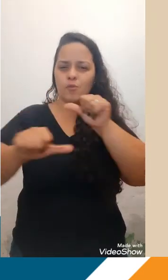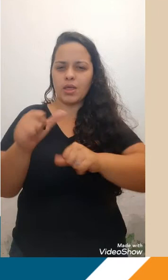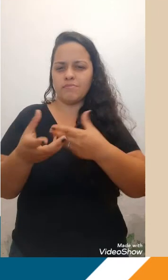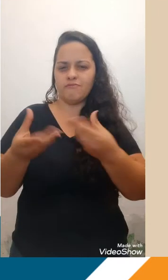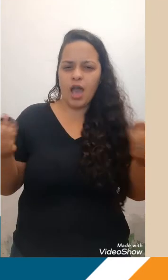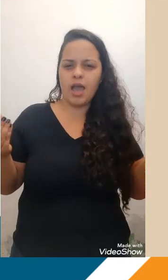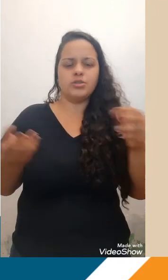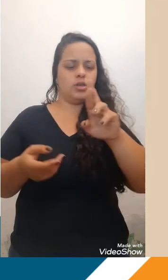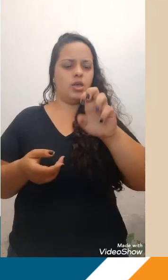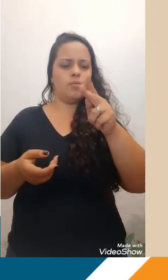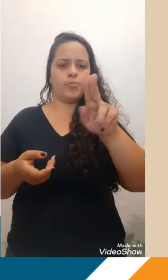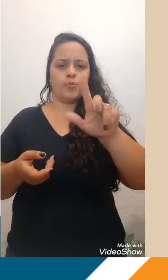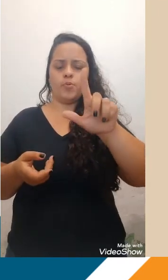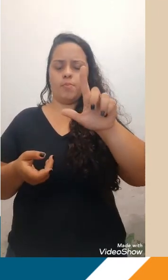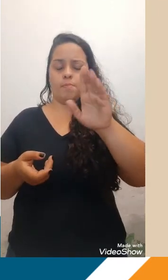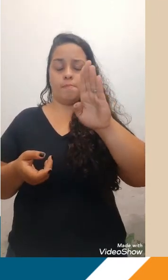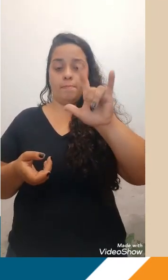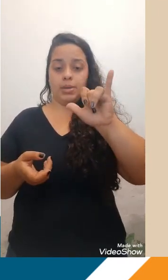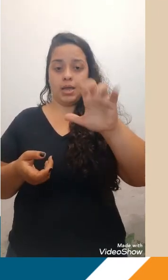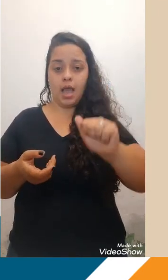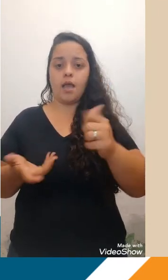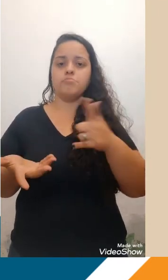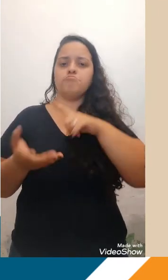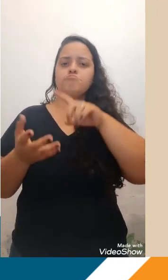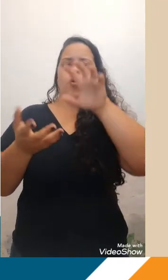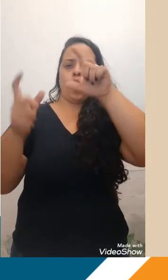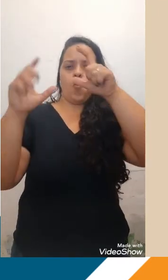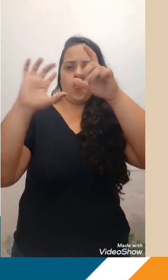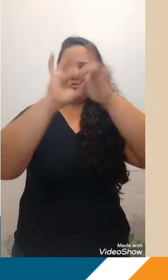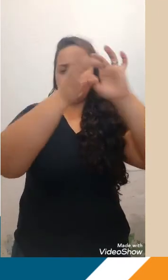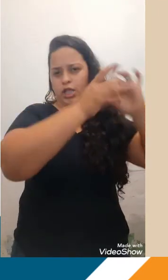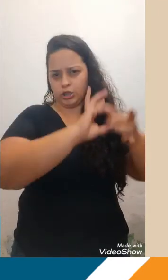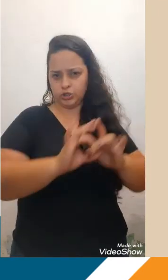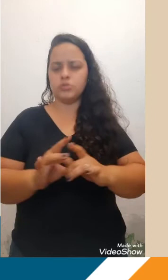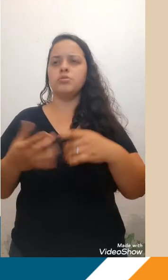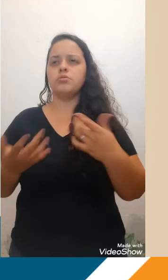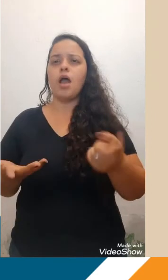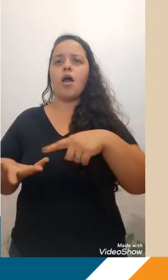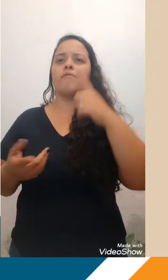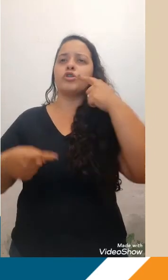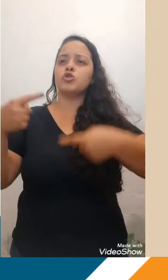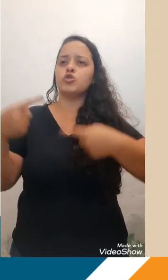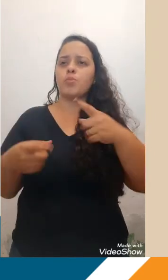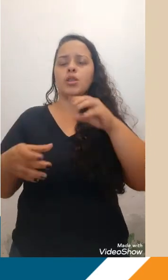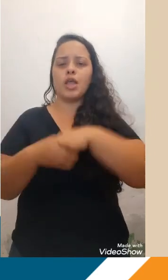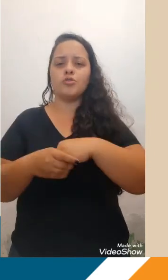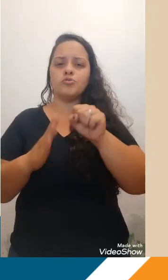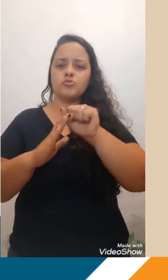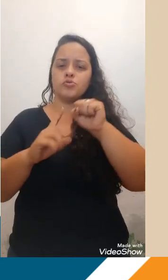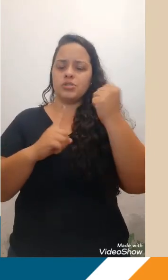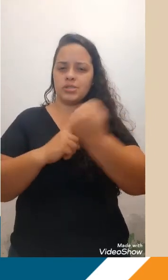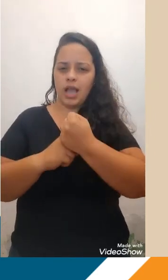várias repúblicas distribuídas por todo o continente. Para que a gente possa entender isso, nós vamos voltar para as disputas que aconteciam dentro da